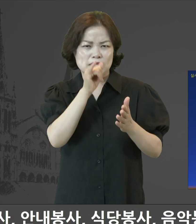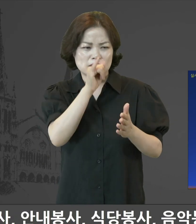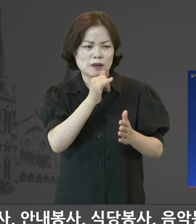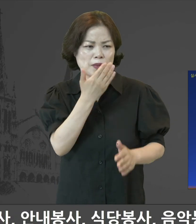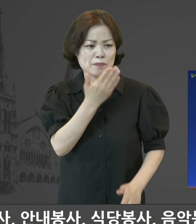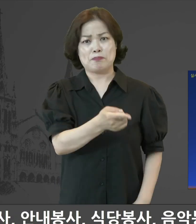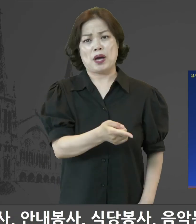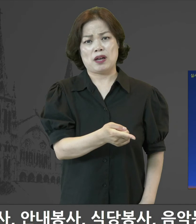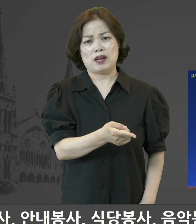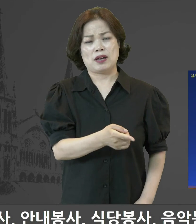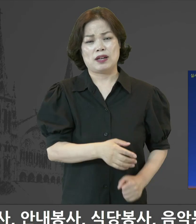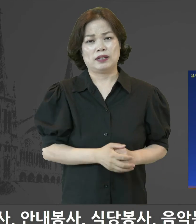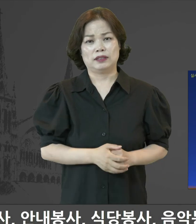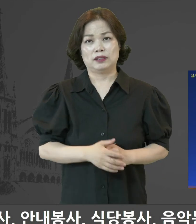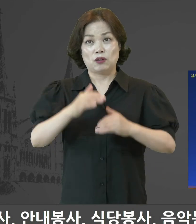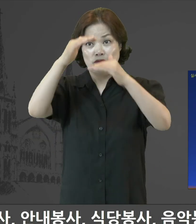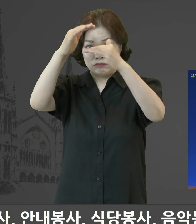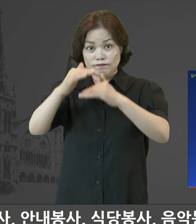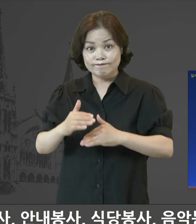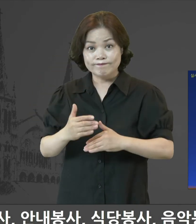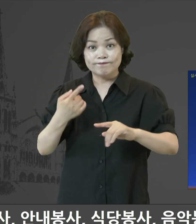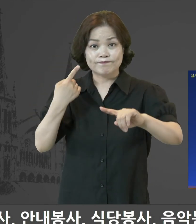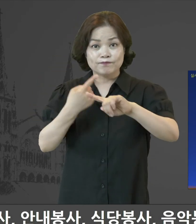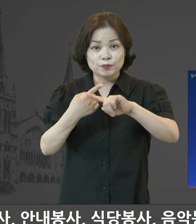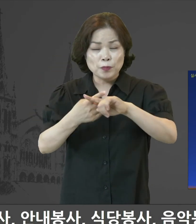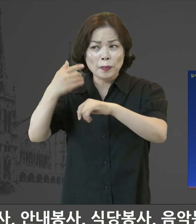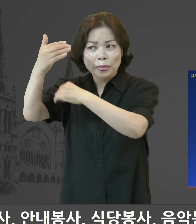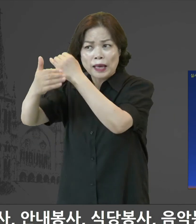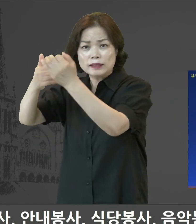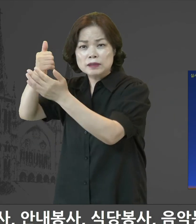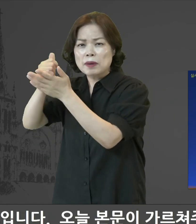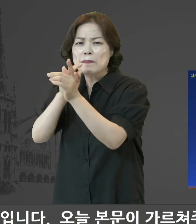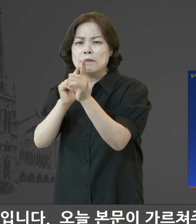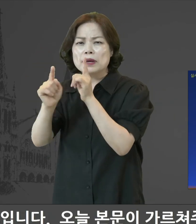오늘 본문이 가르쳐주는 말씀이죠. 하나님의 말씀이